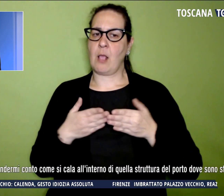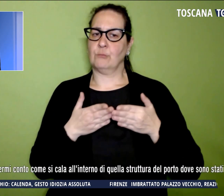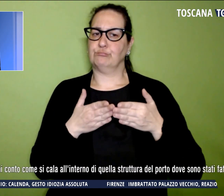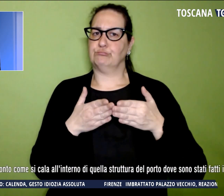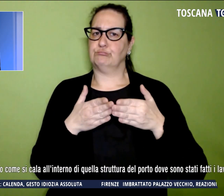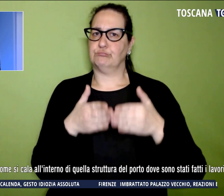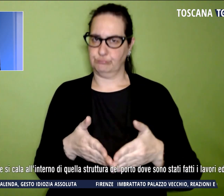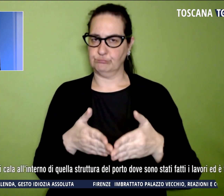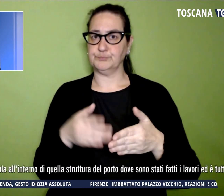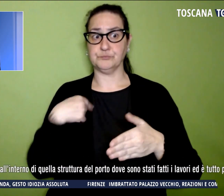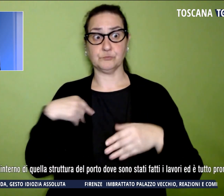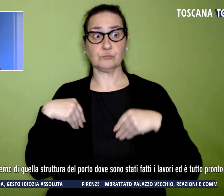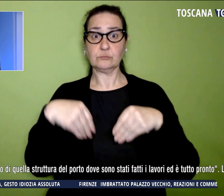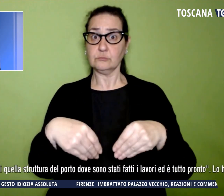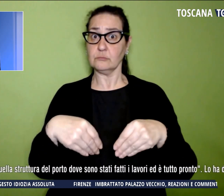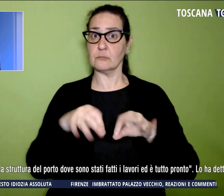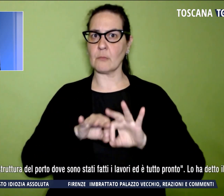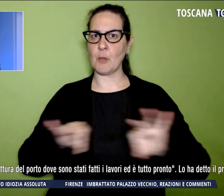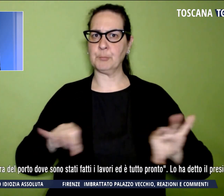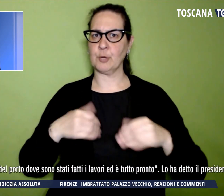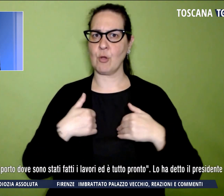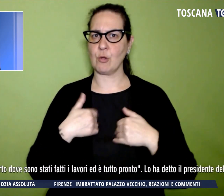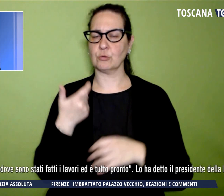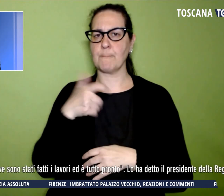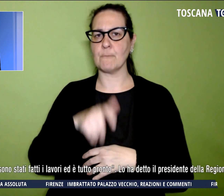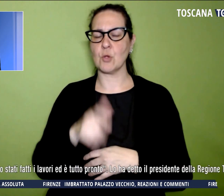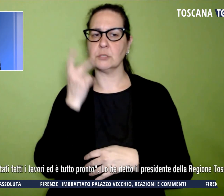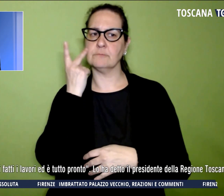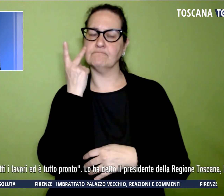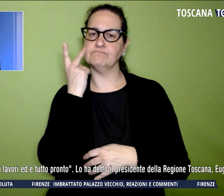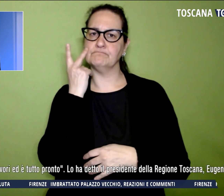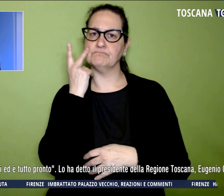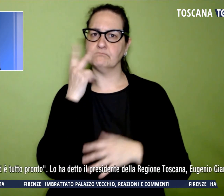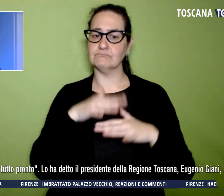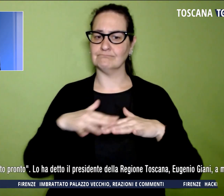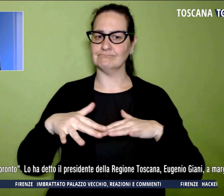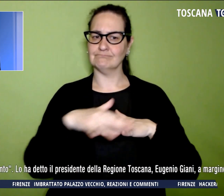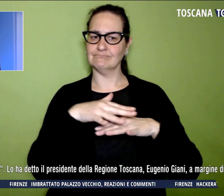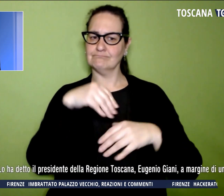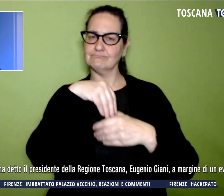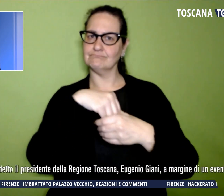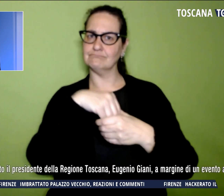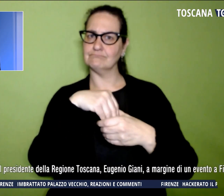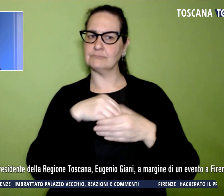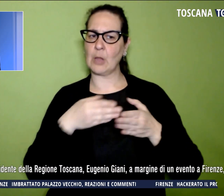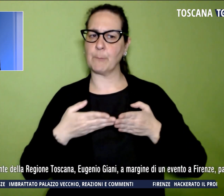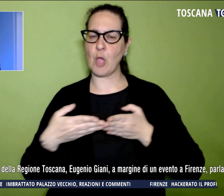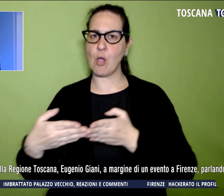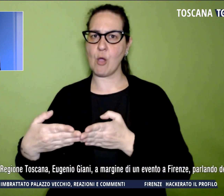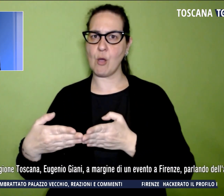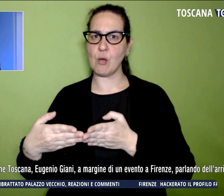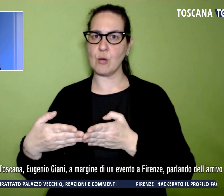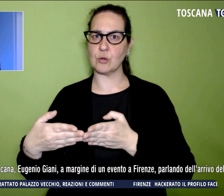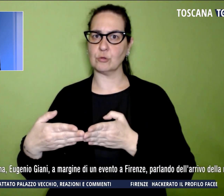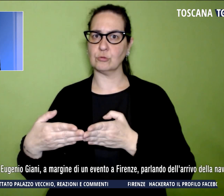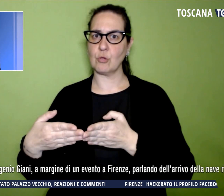per rendermi conto come si cala all'interno di quella struttura del porto dove sono stati fatti i